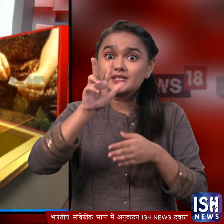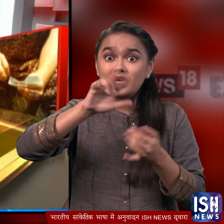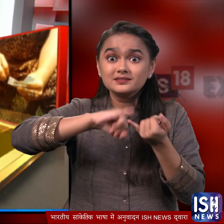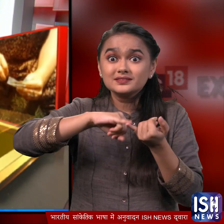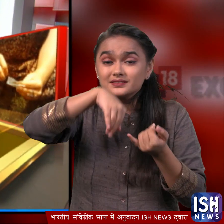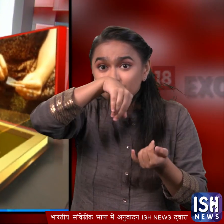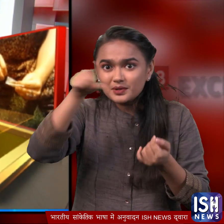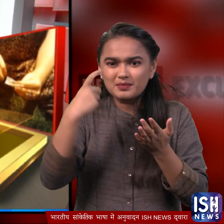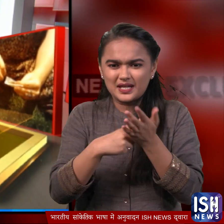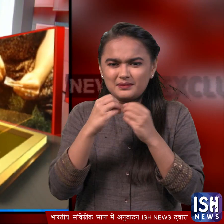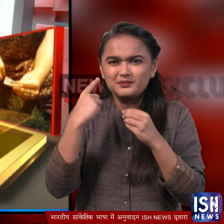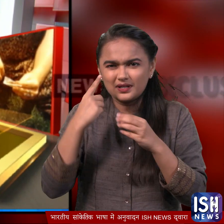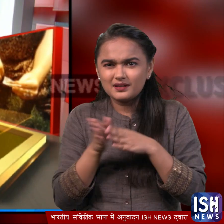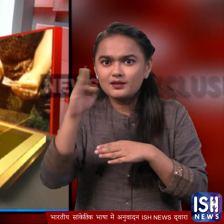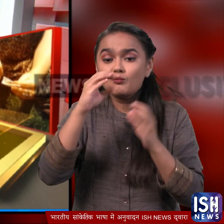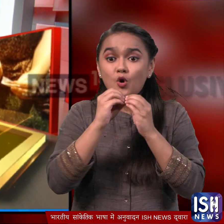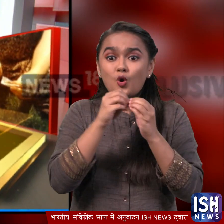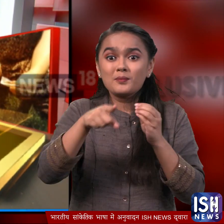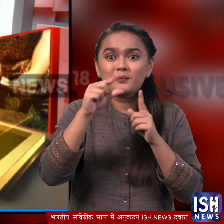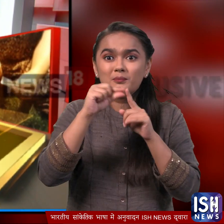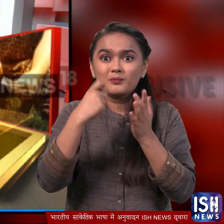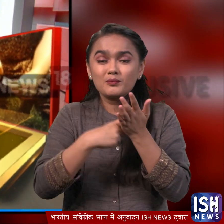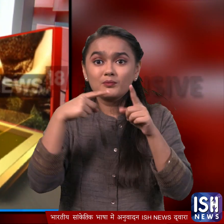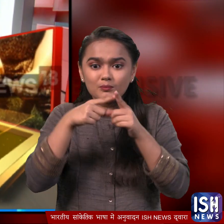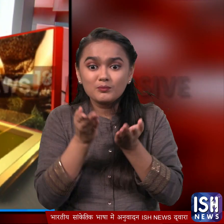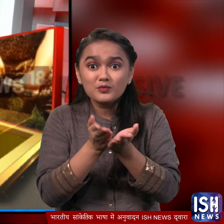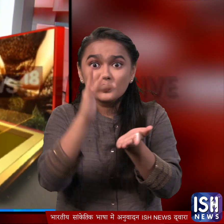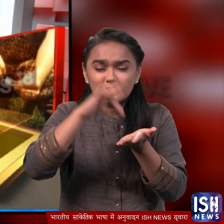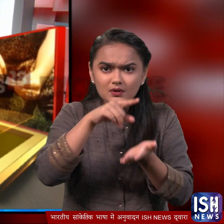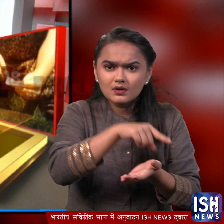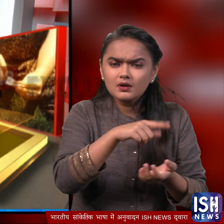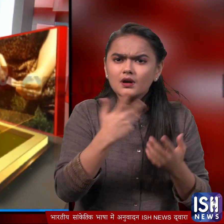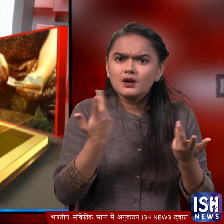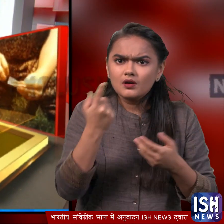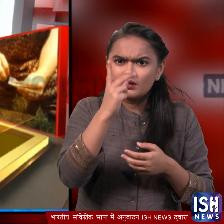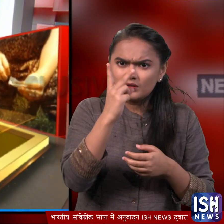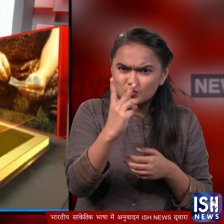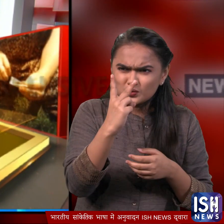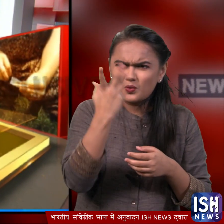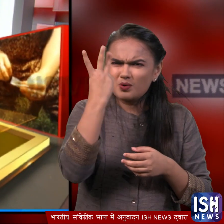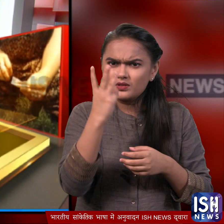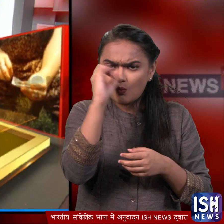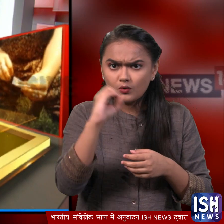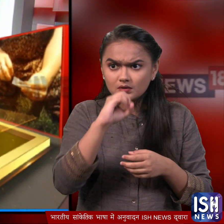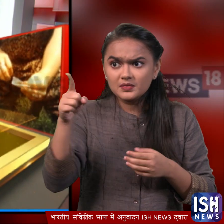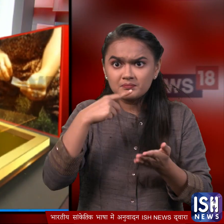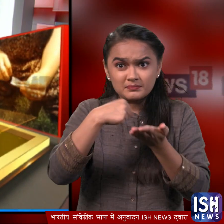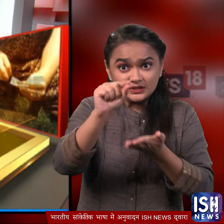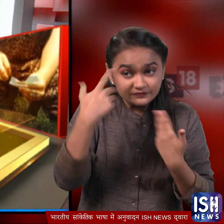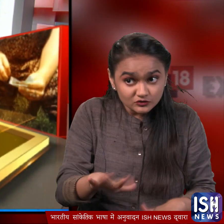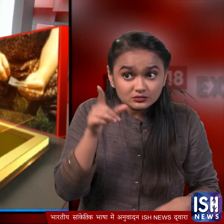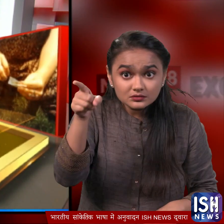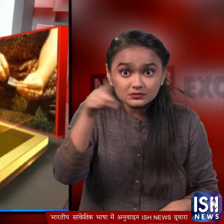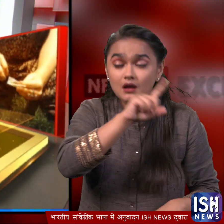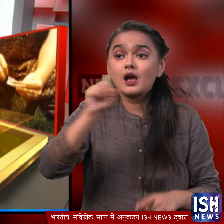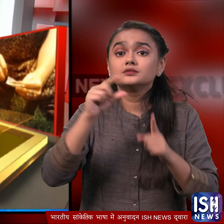एक शख्स ने 8 सितंबर को ही RTI के जरिए मुंबई पोर्ट ट्रस्ट से जानकारी मांगी गई कि क्या 2-3 अक्टूबर को ऐसी किसी पार्टी